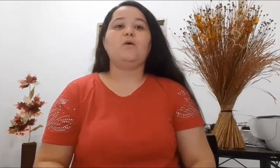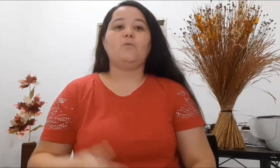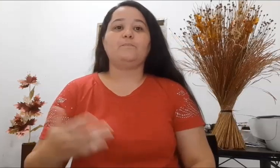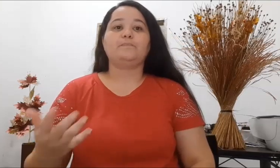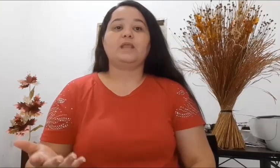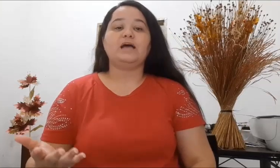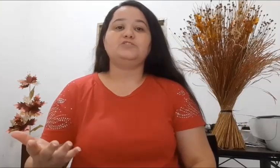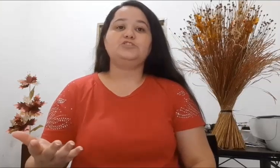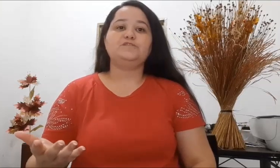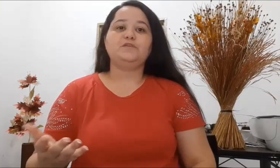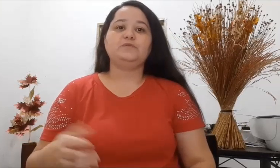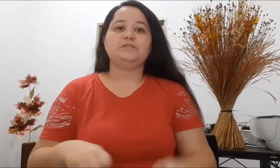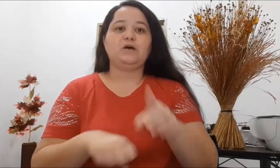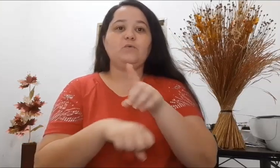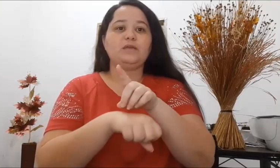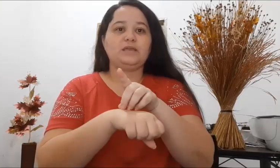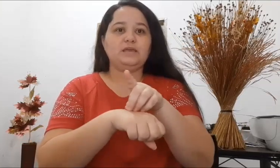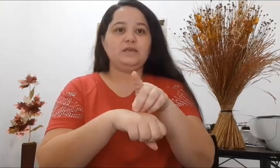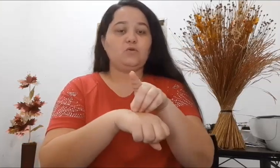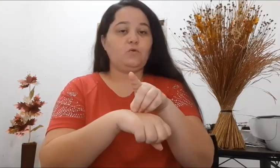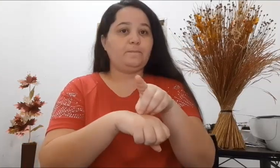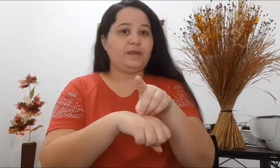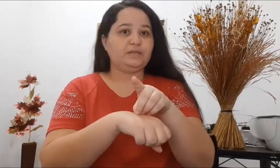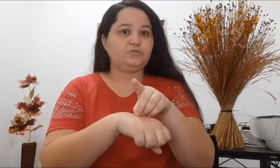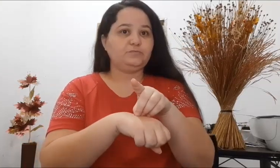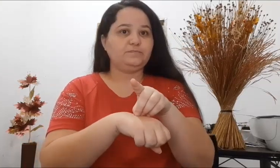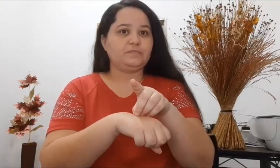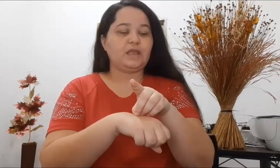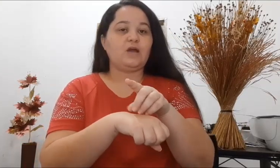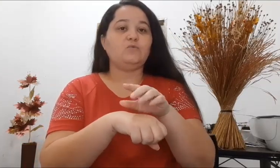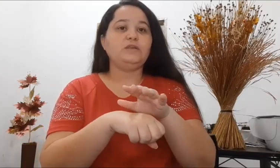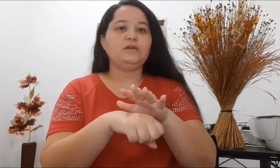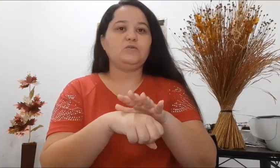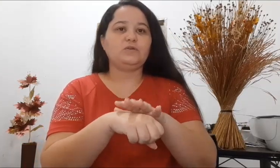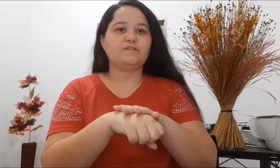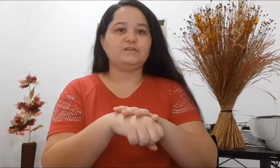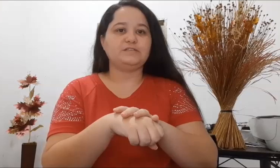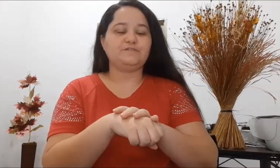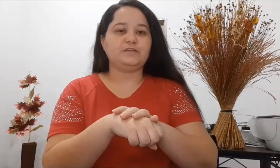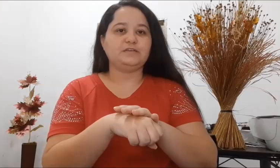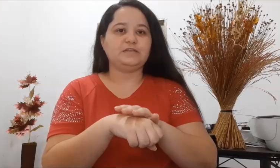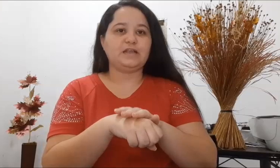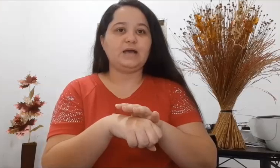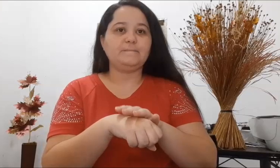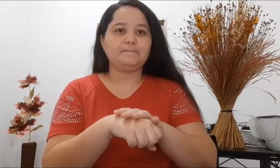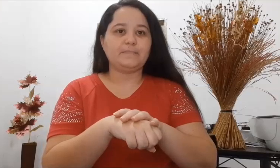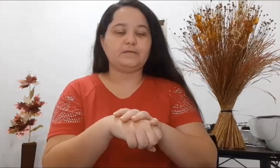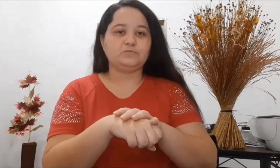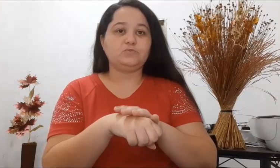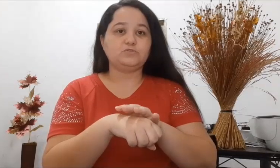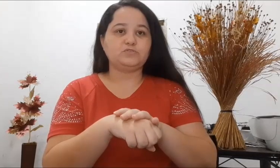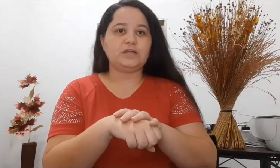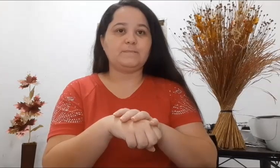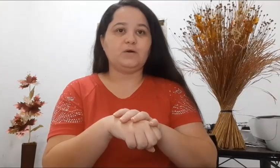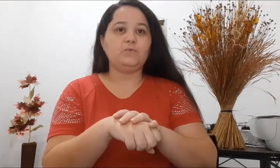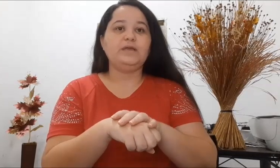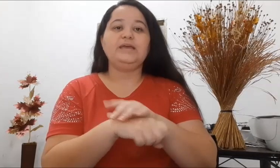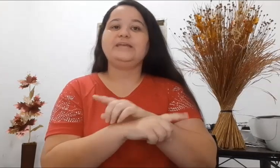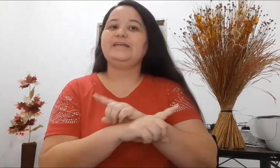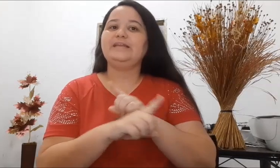Bom, a gente viu então que o preto é a única cor que vai ser feita aqui no dorso da mão, que